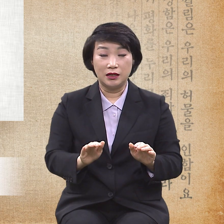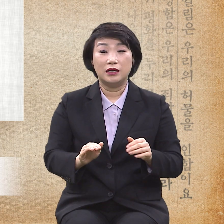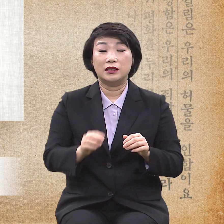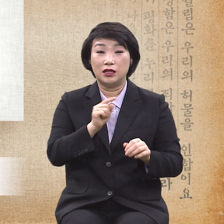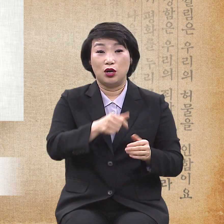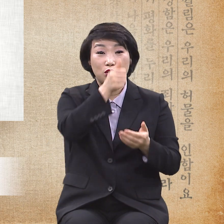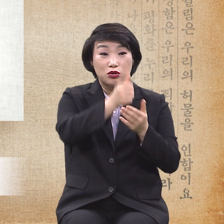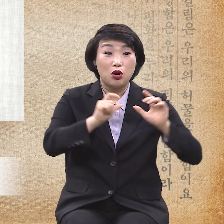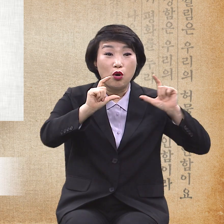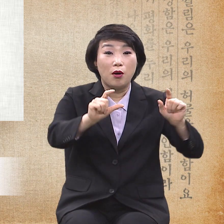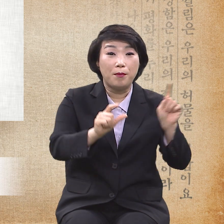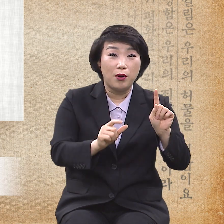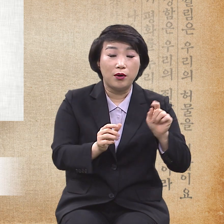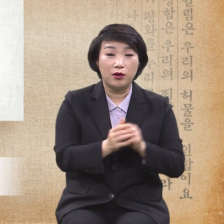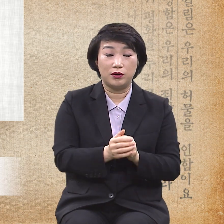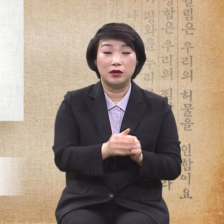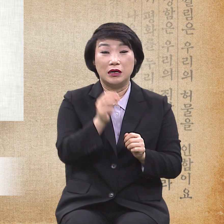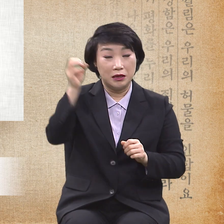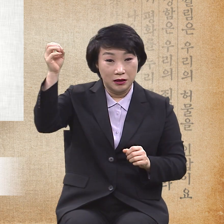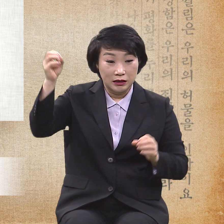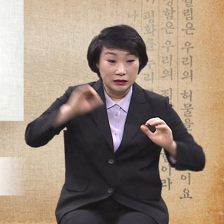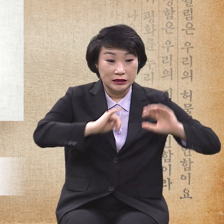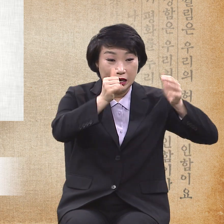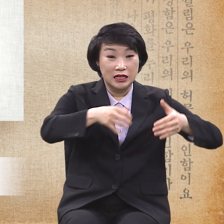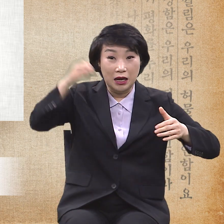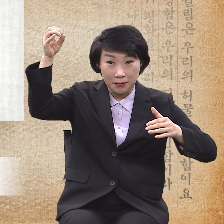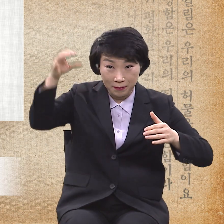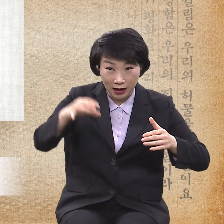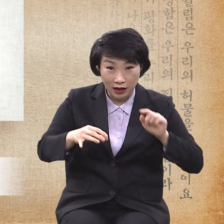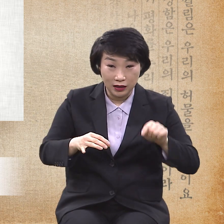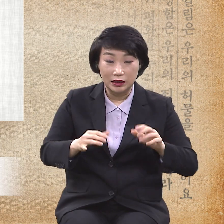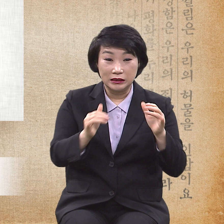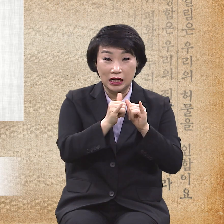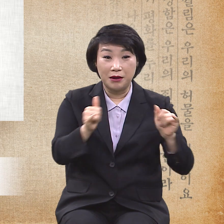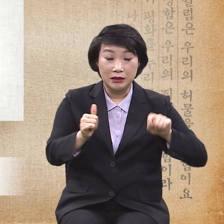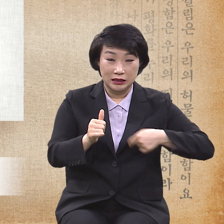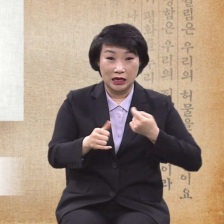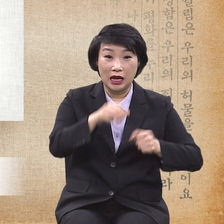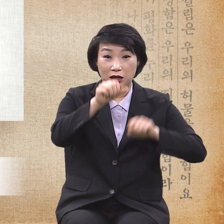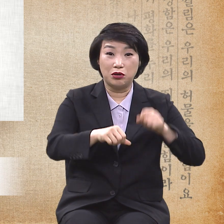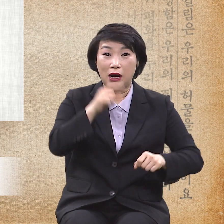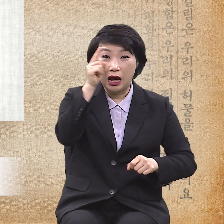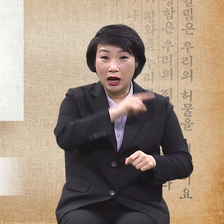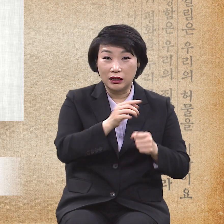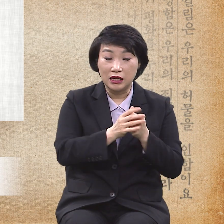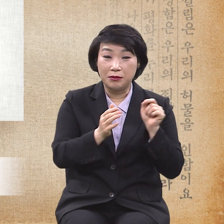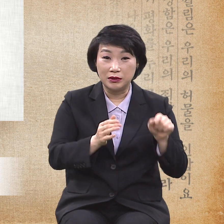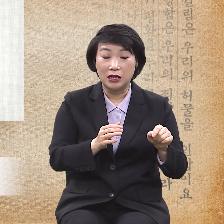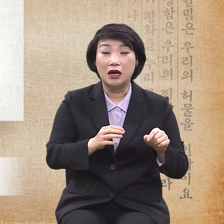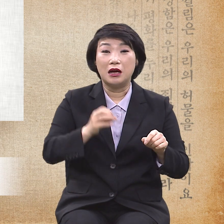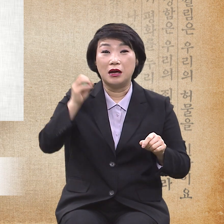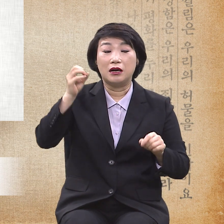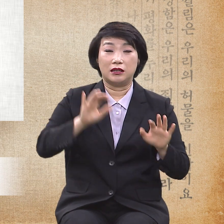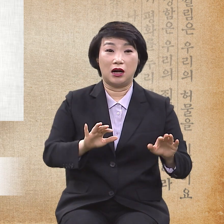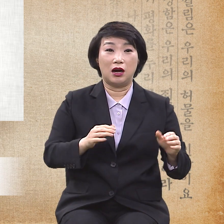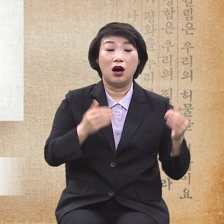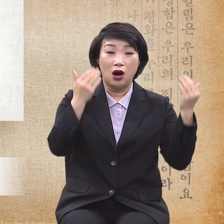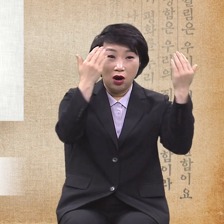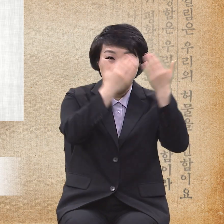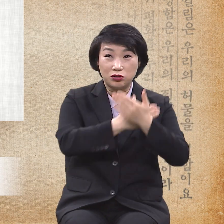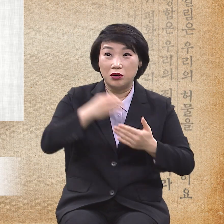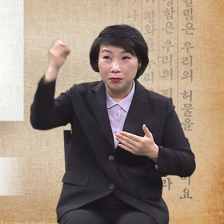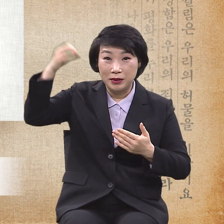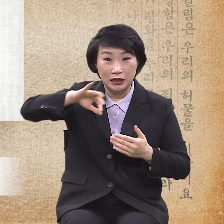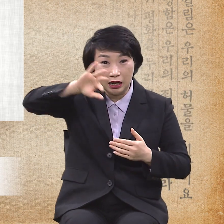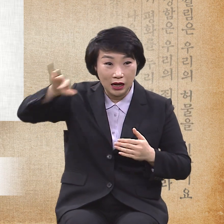그 정죄는 이것이니 곧 빛이 세상에 왔으되 사람들이 자기 행위가 악함으로 빛보다 어두움을 더